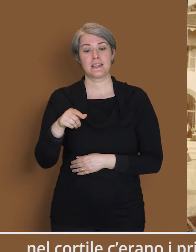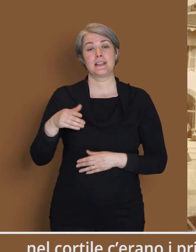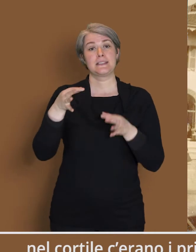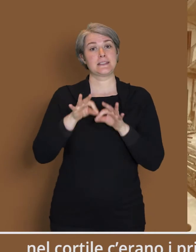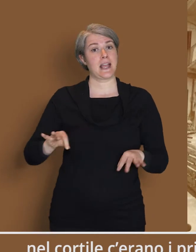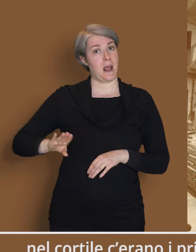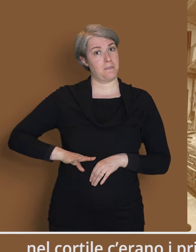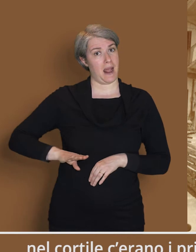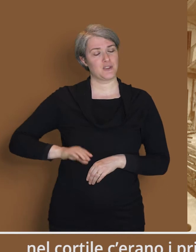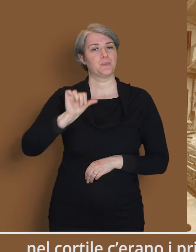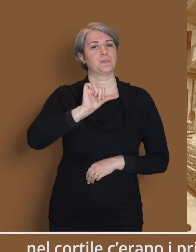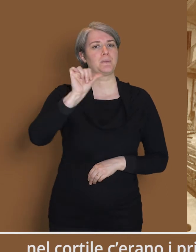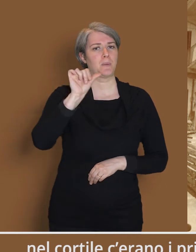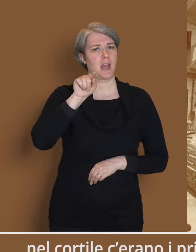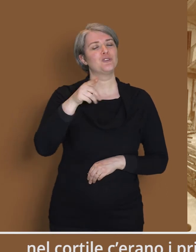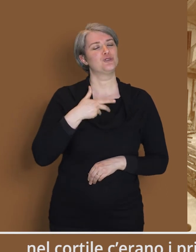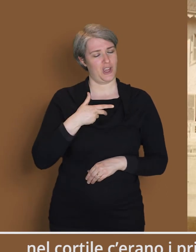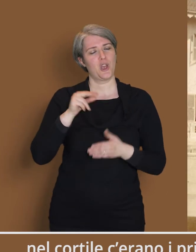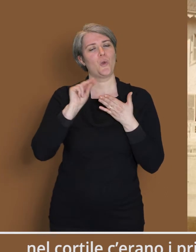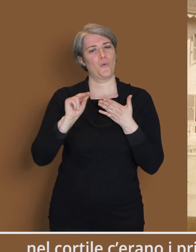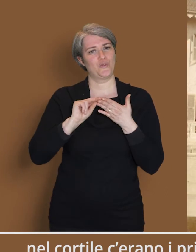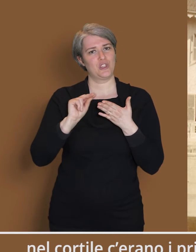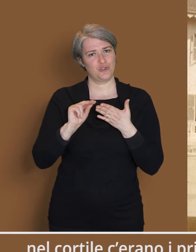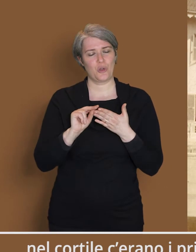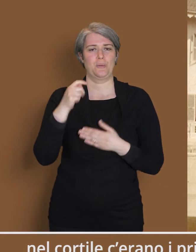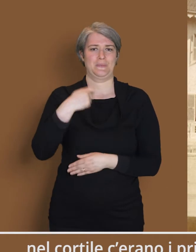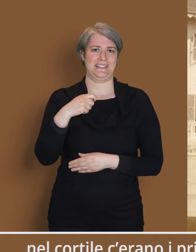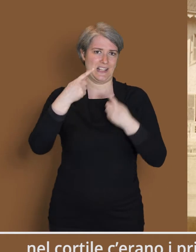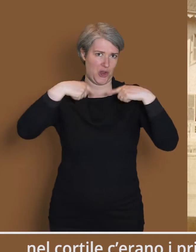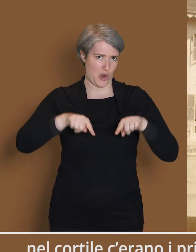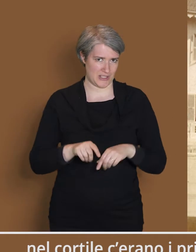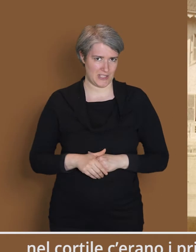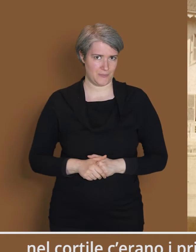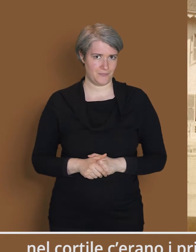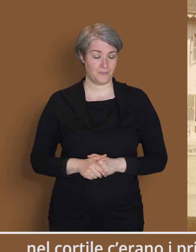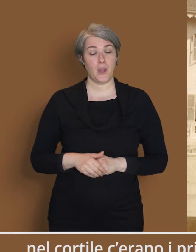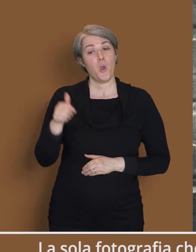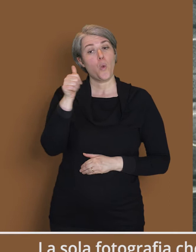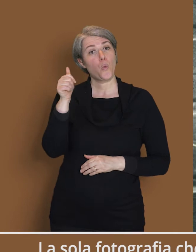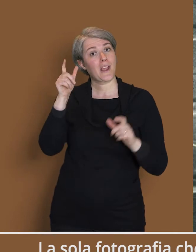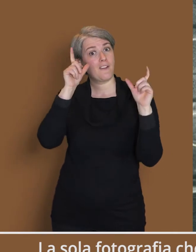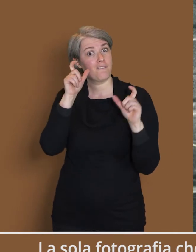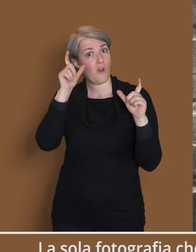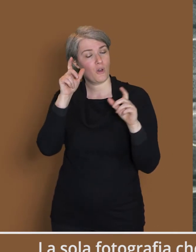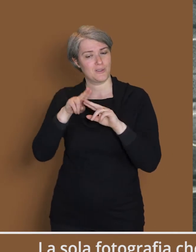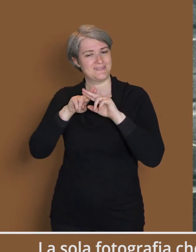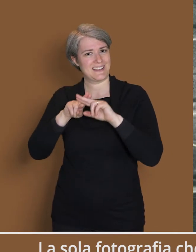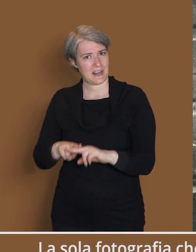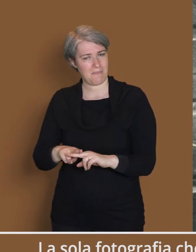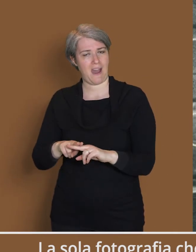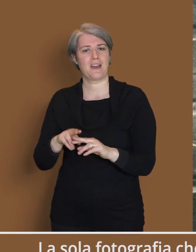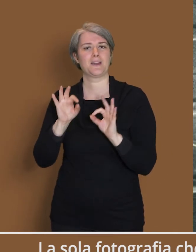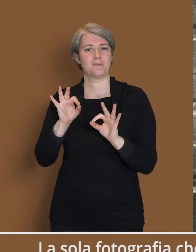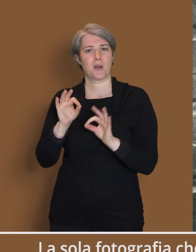tennis. Nella sala da pranzo al primo piano, l'ufficio della presidenza del Consiglio. La sola fotografia che è